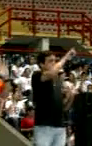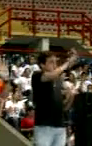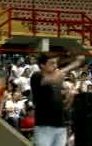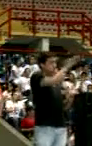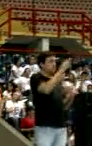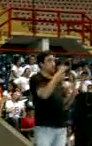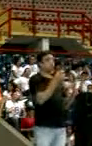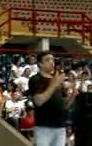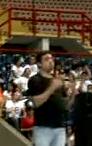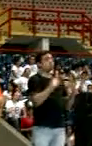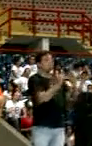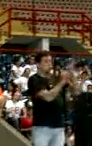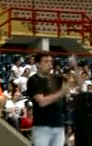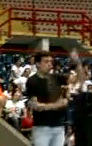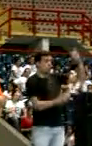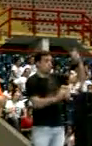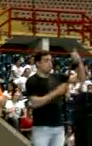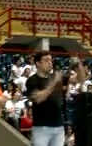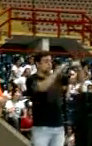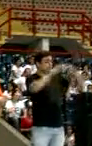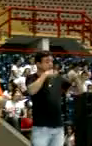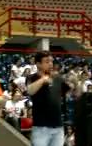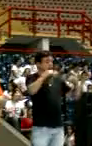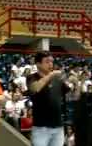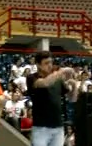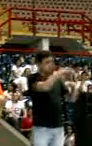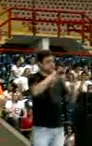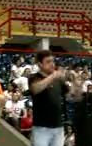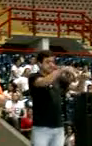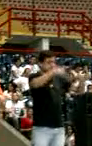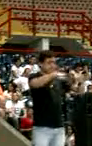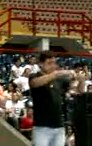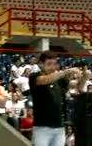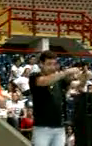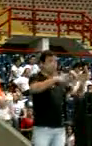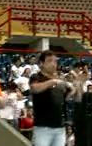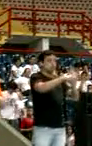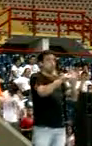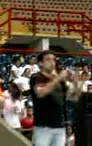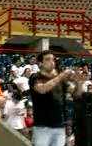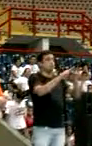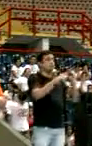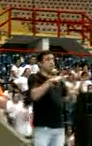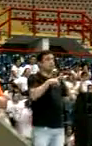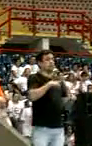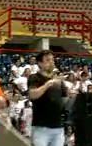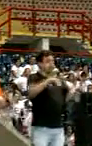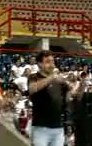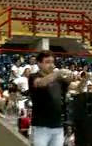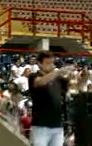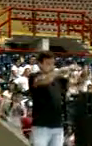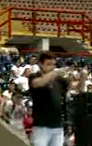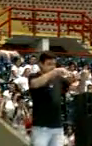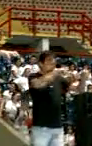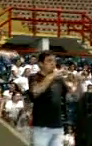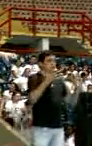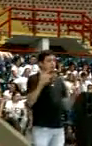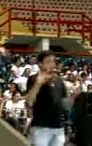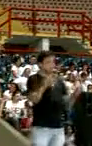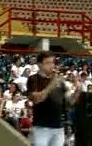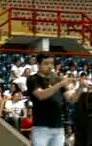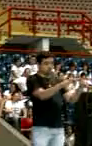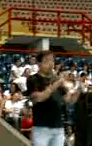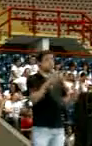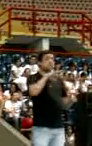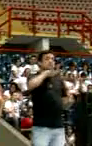certo? Esses elementos, eles são donos de terra. Aí eles pegam os títulos dele de terra e dizem assim, ó, quem quiser trabalhar aqui,